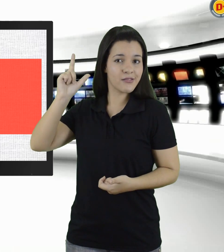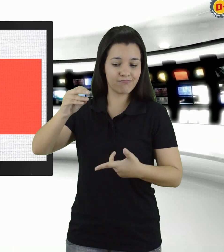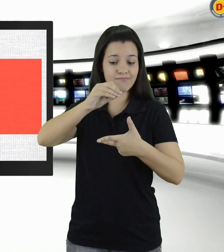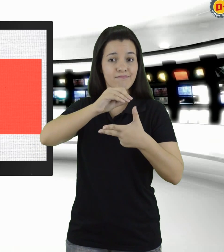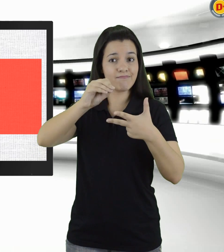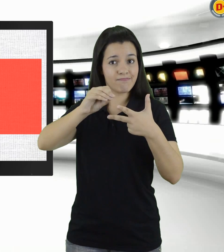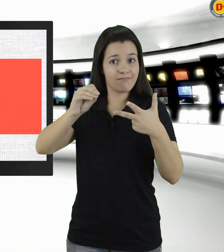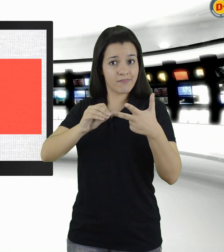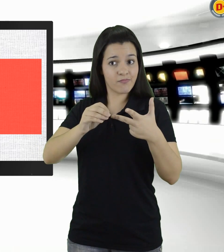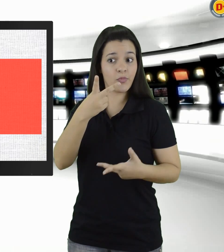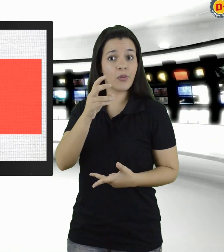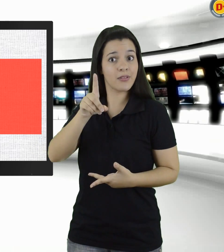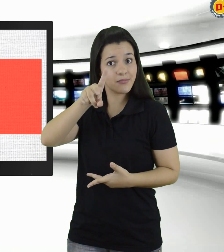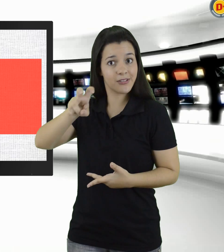enem de 2015